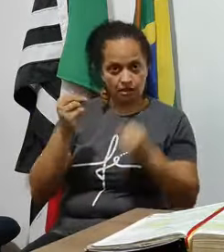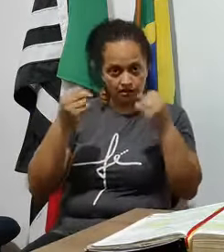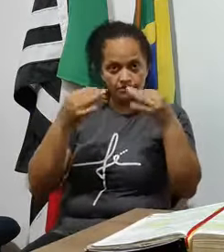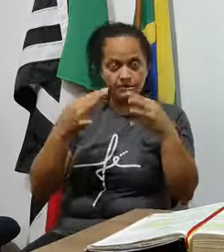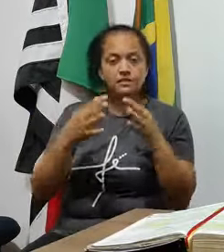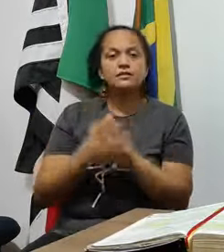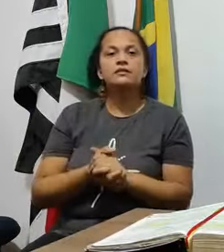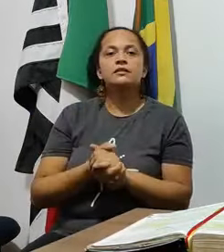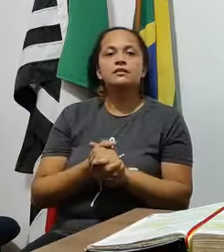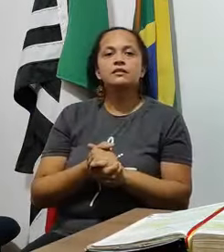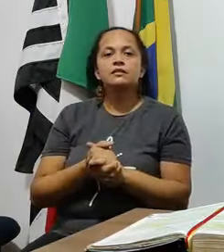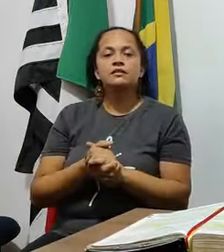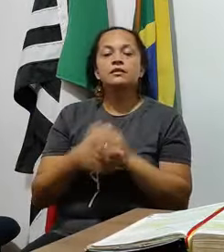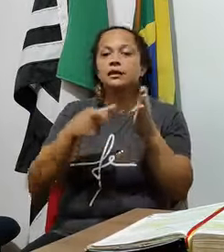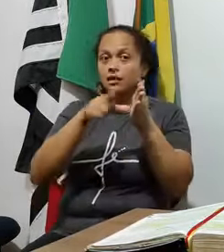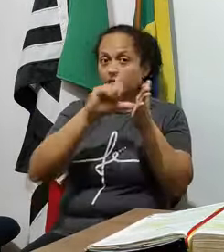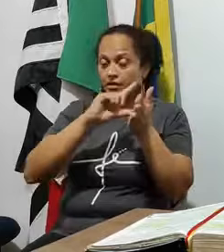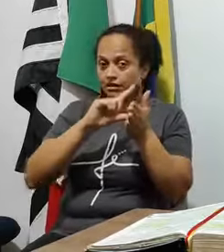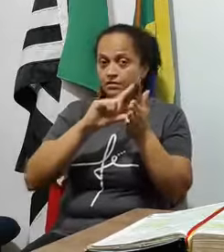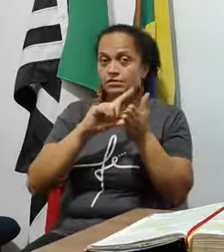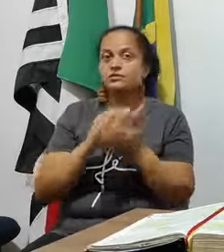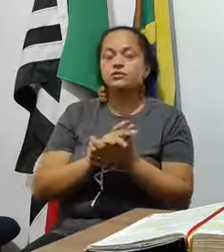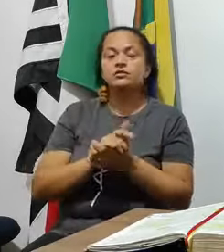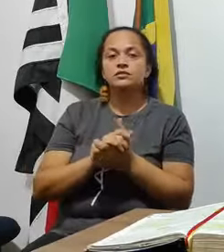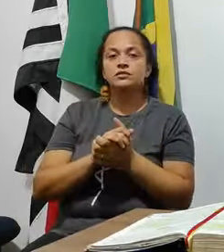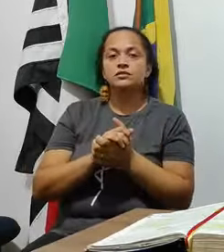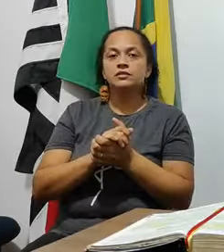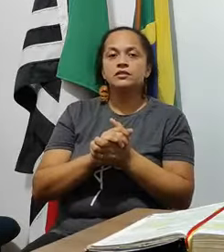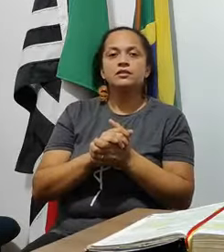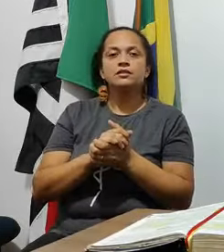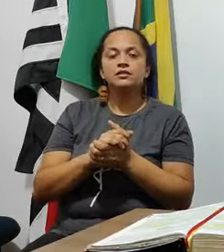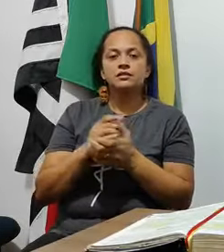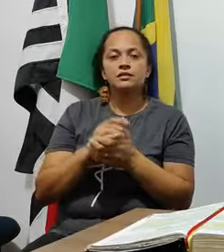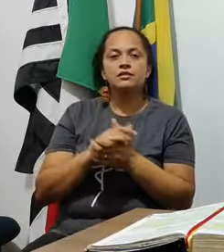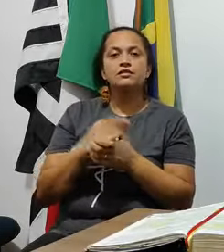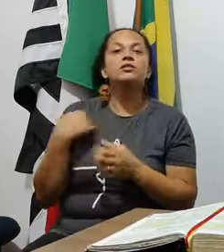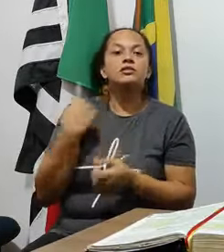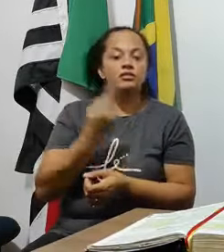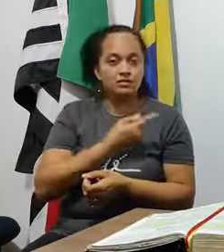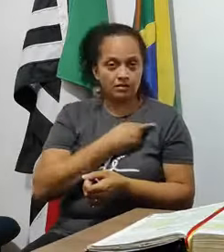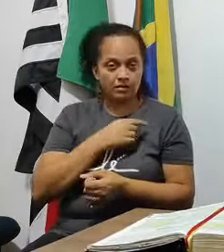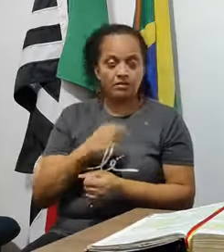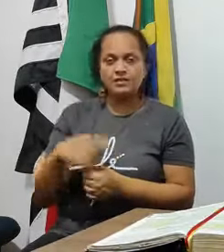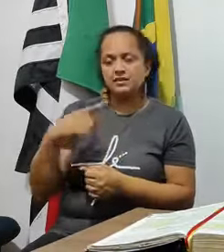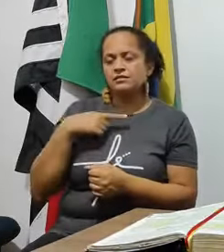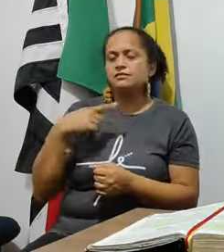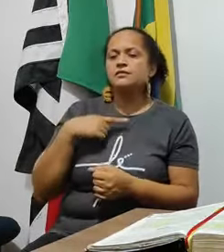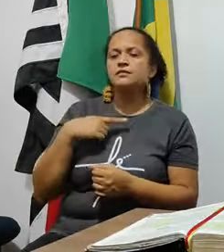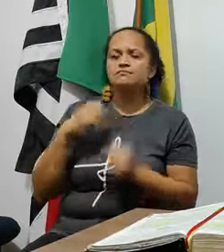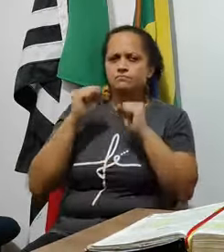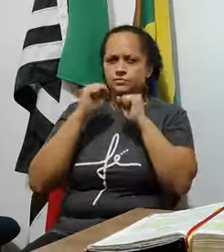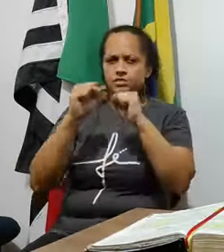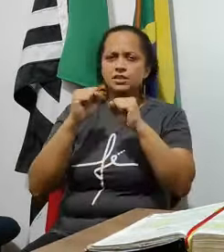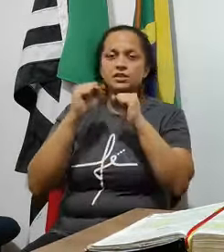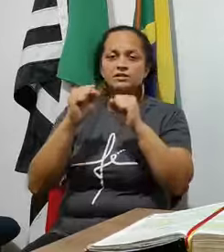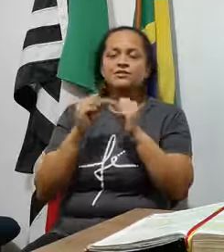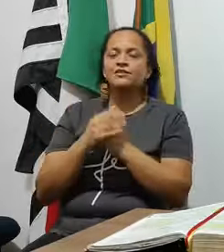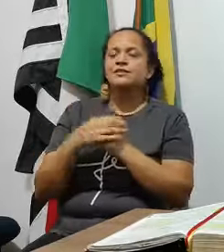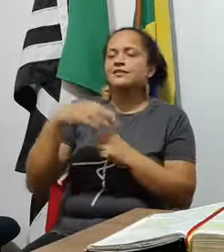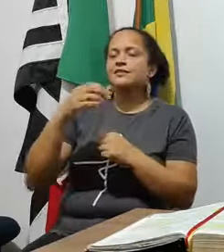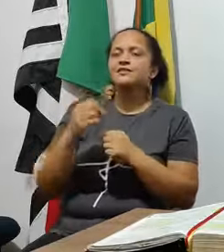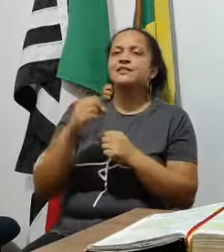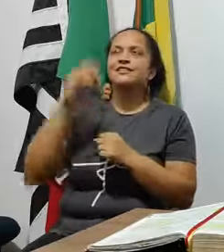nós fazermos algumas considerações sobre essa poderosa declaração, minha graça